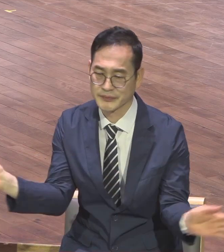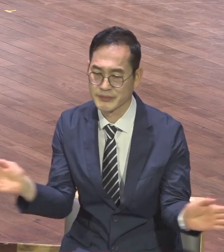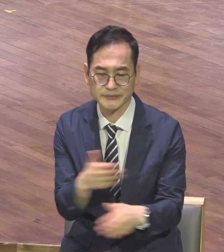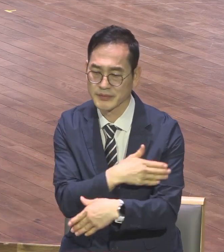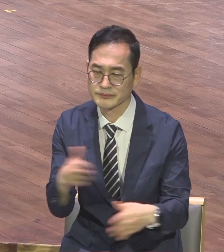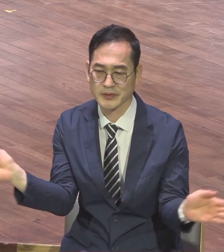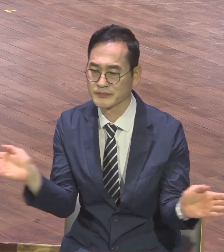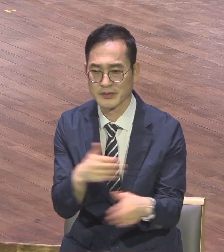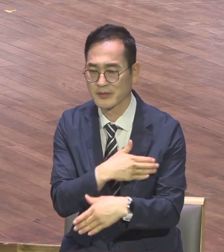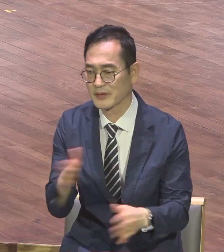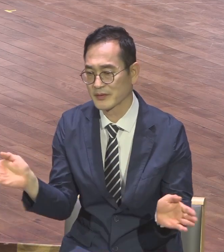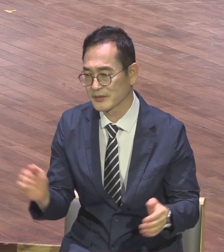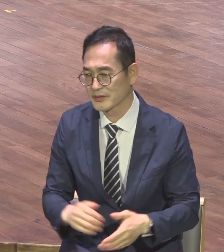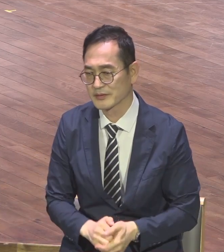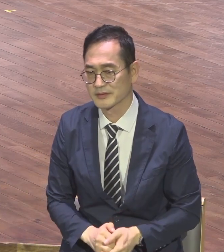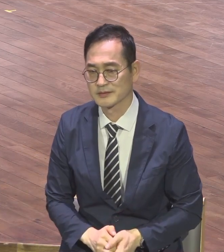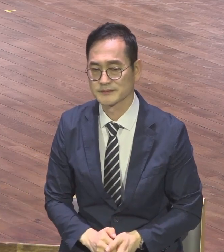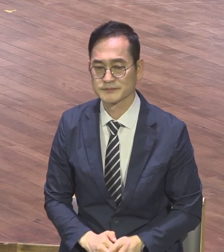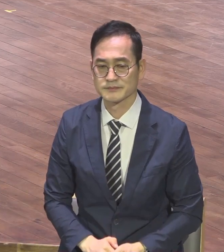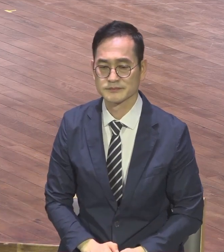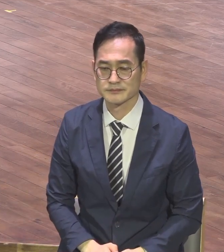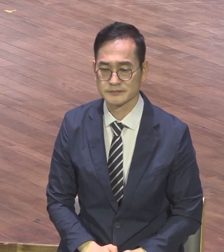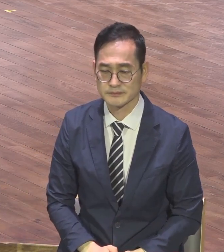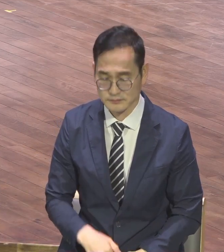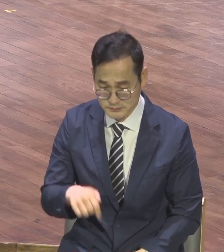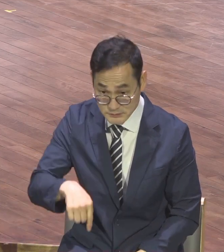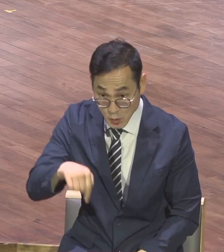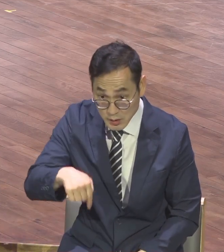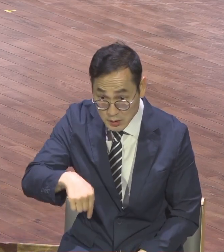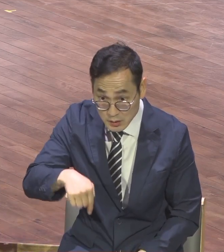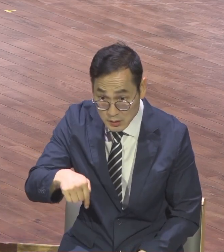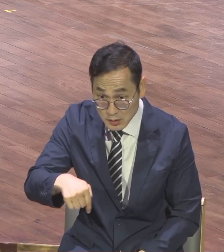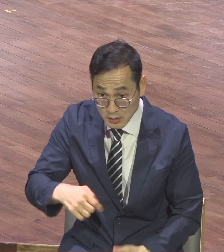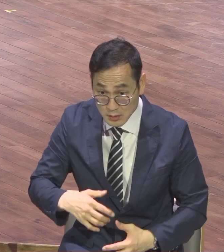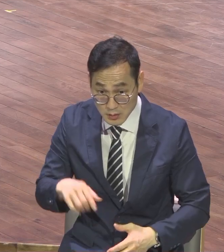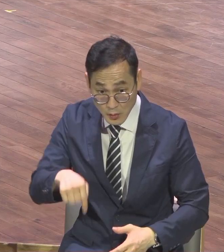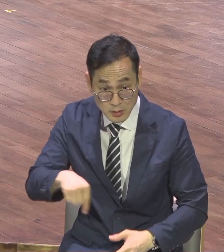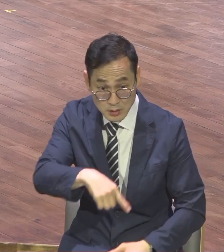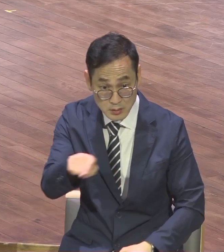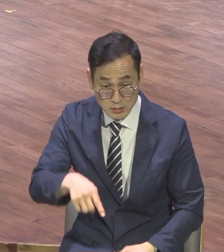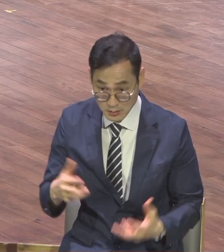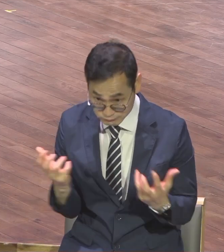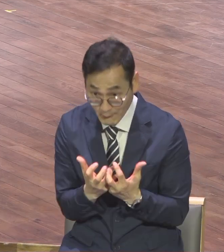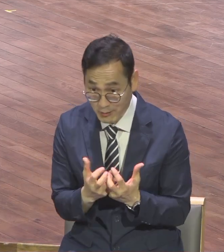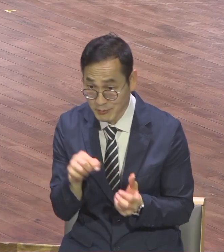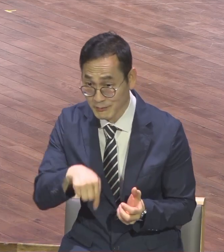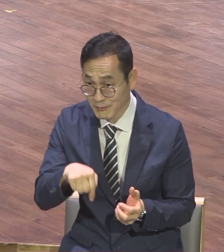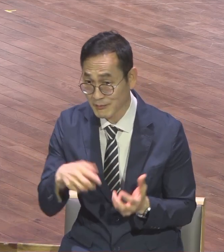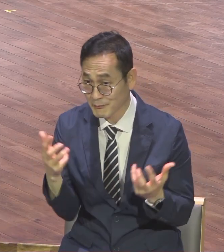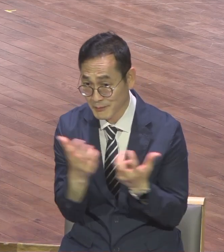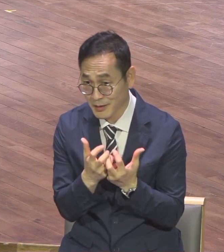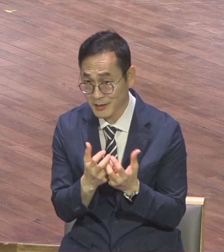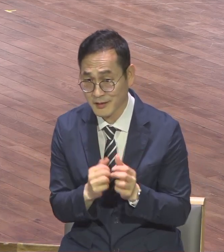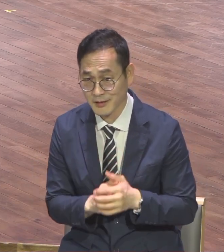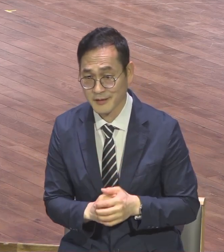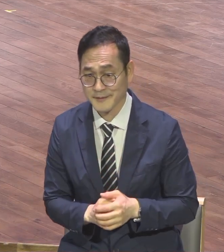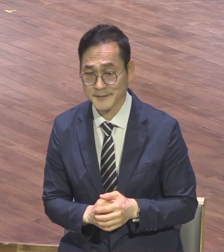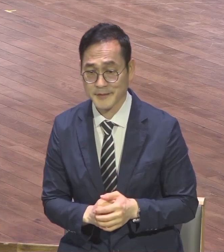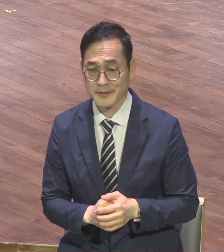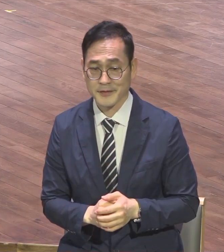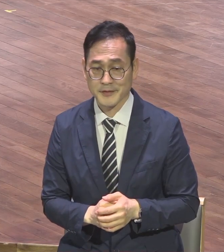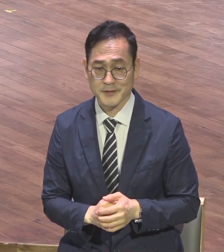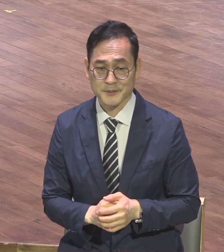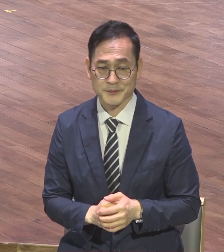그런데 우리는 이런 영적 흐름을 완전히 뒤바꾸고 있어요. 우리 교회가, 우리 단체가